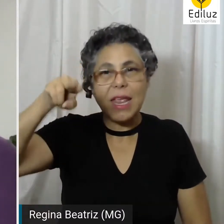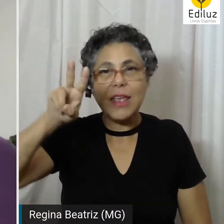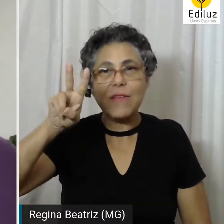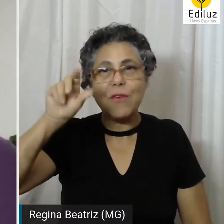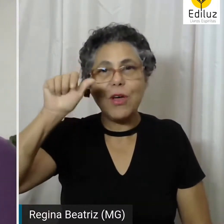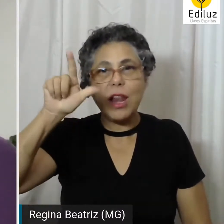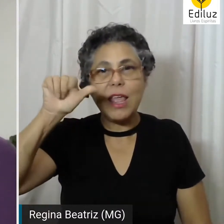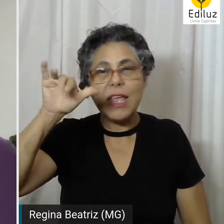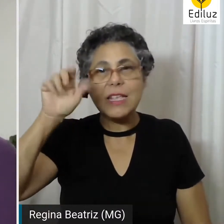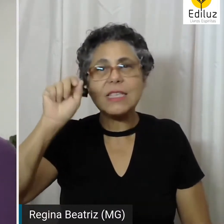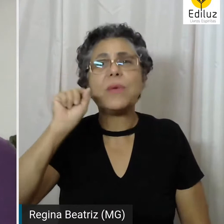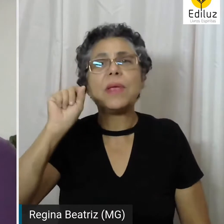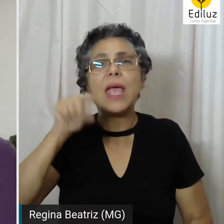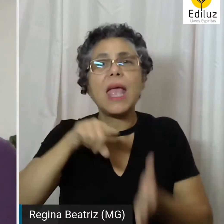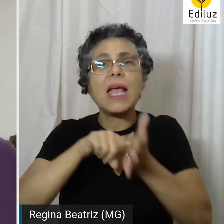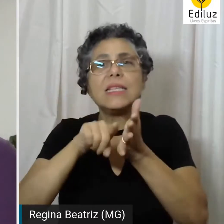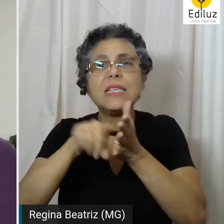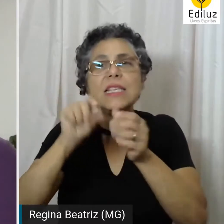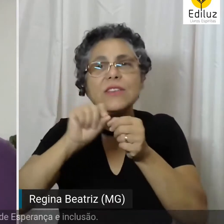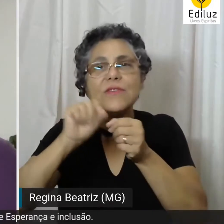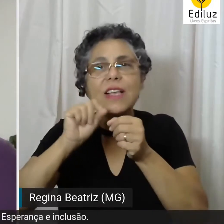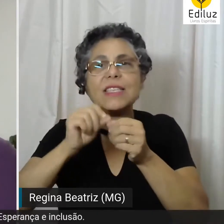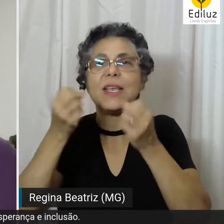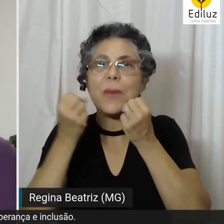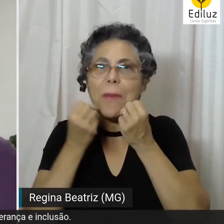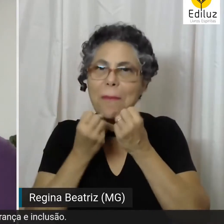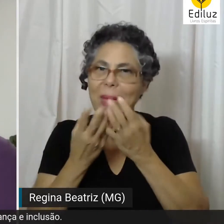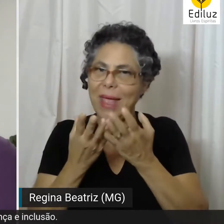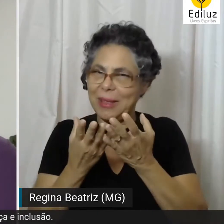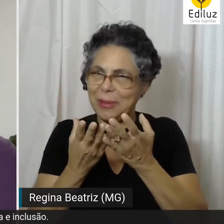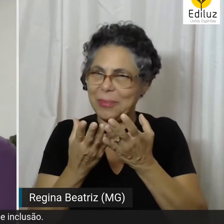ciência do fazer o bem.